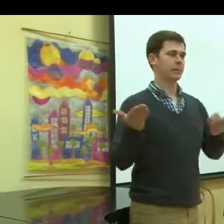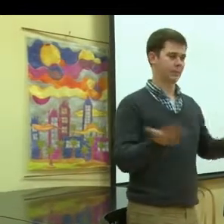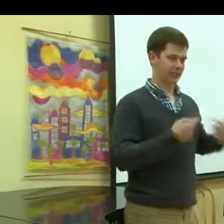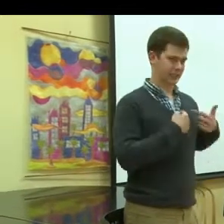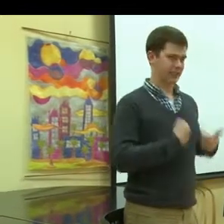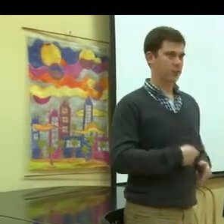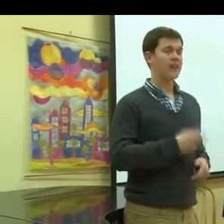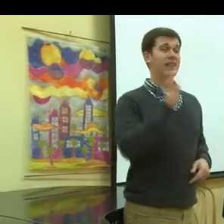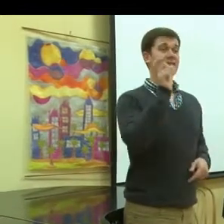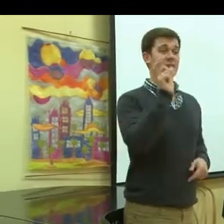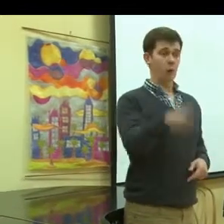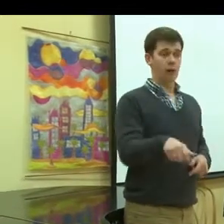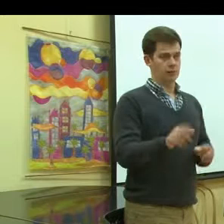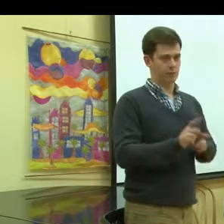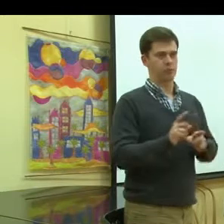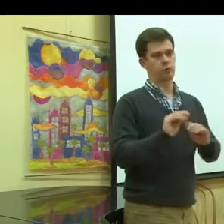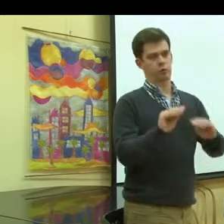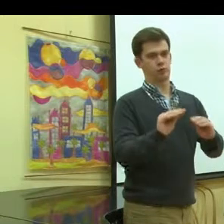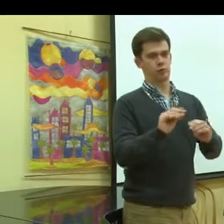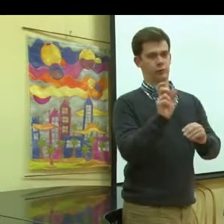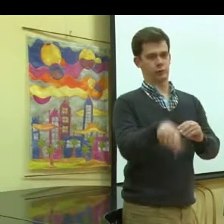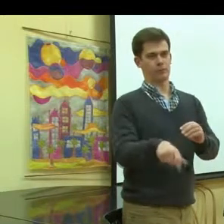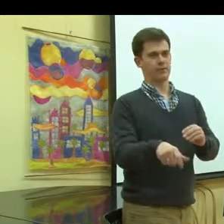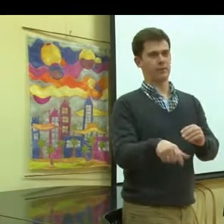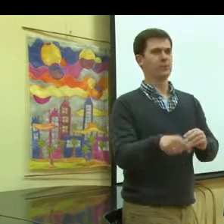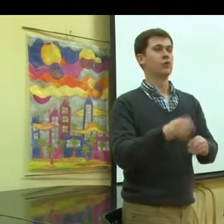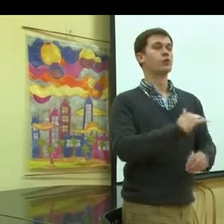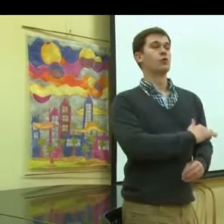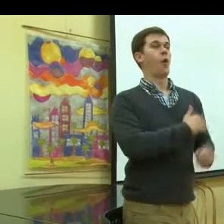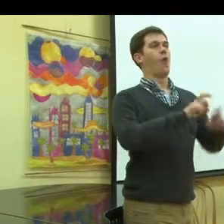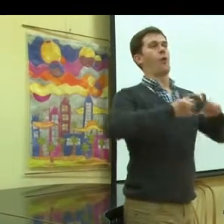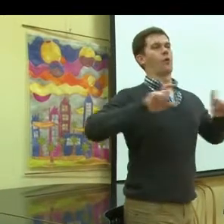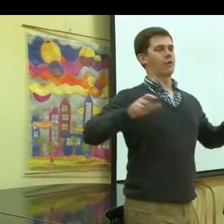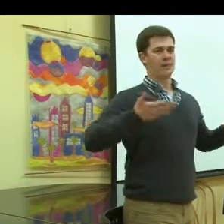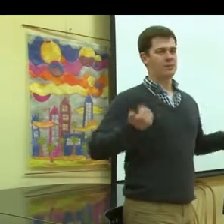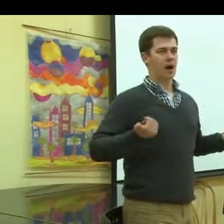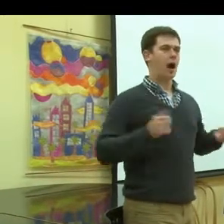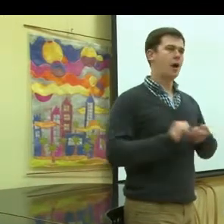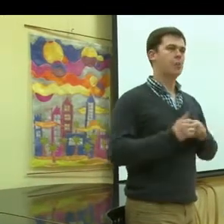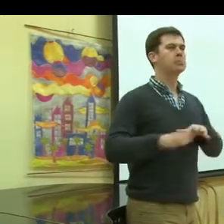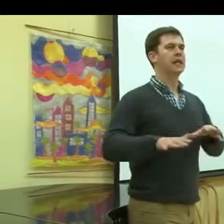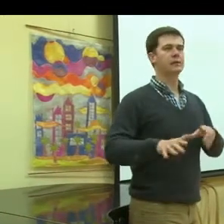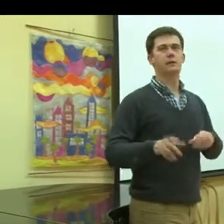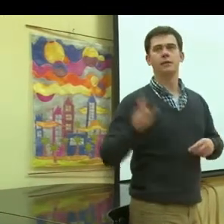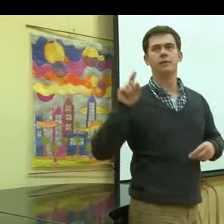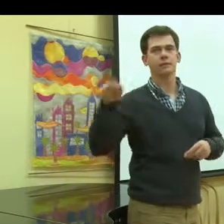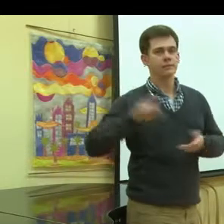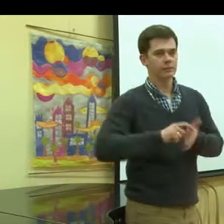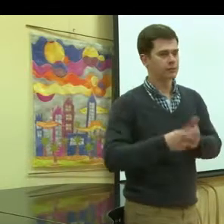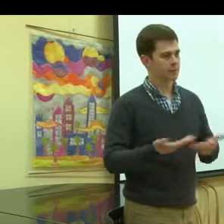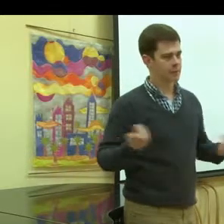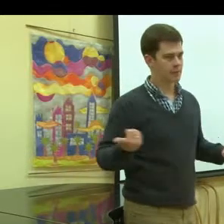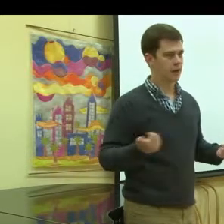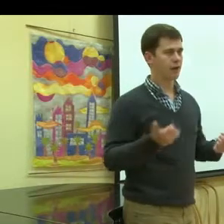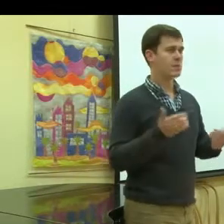My takich lekcji indywidualnych udzielamy. Nie mamy jakby naszej szkoły, czy też naszego jakby miejsca. W związku